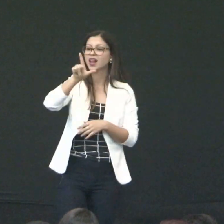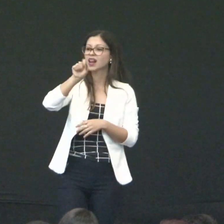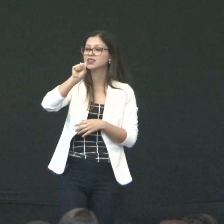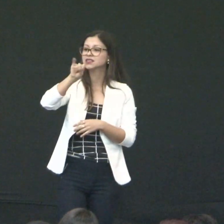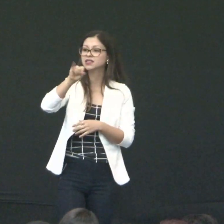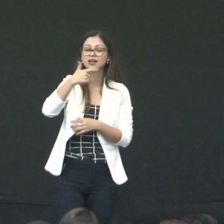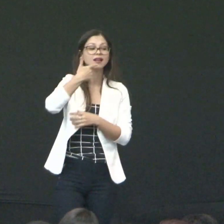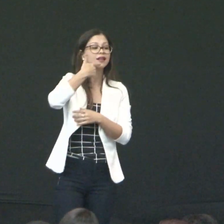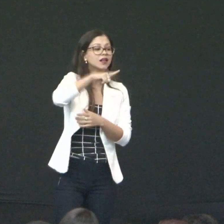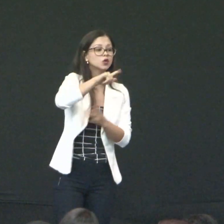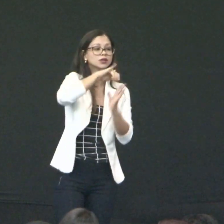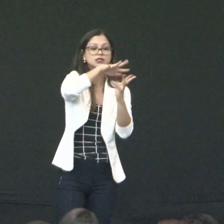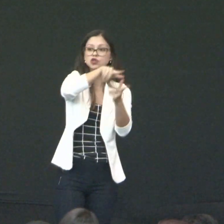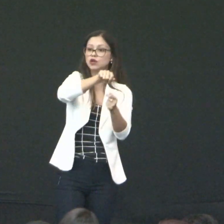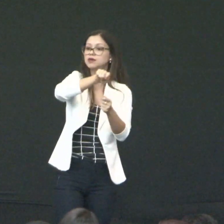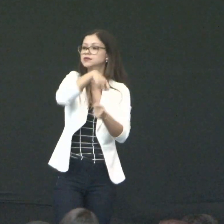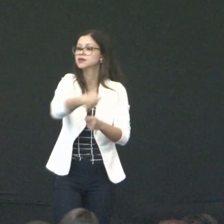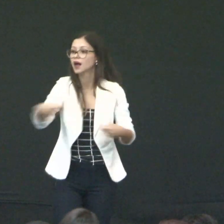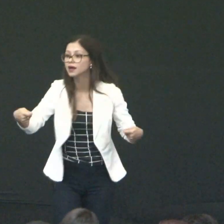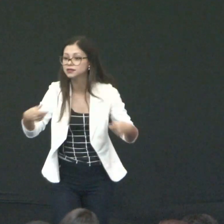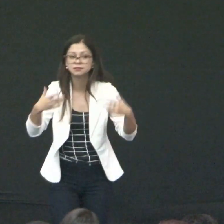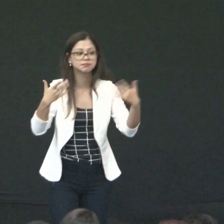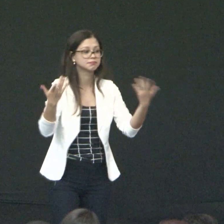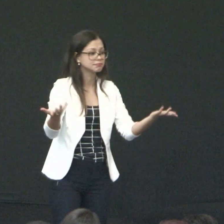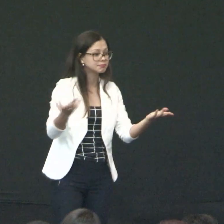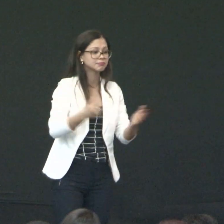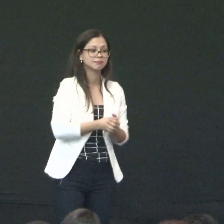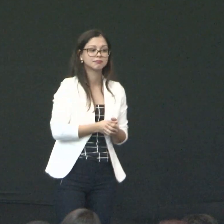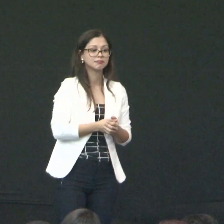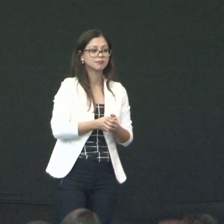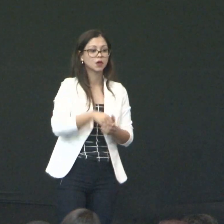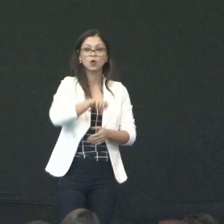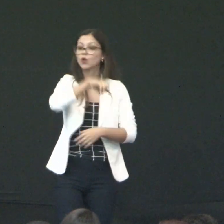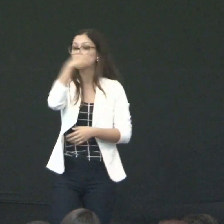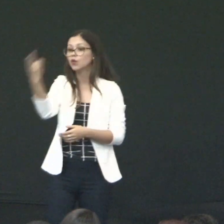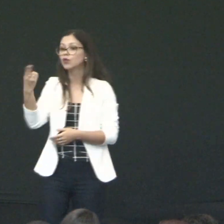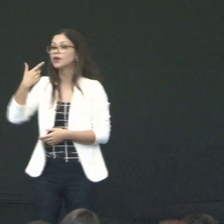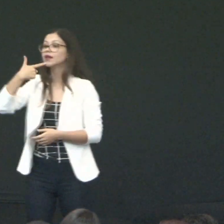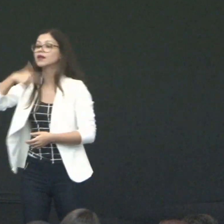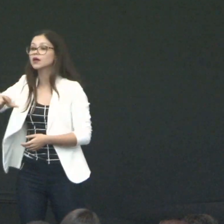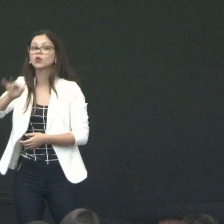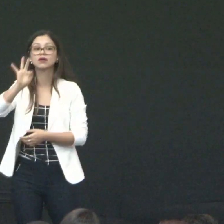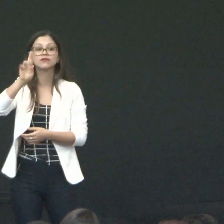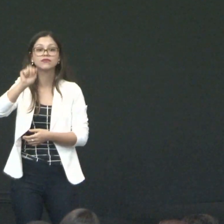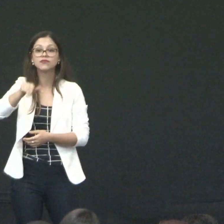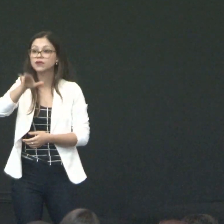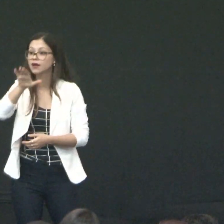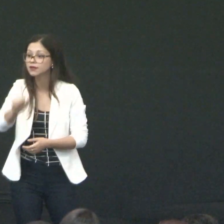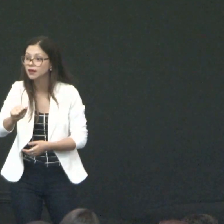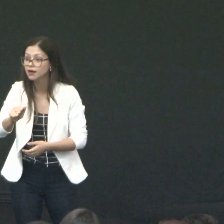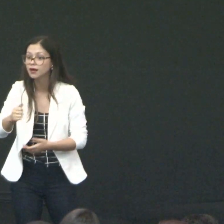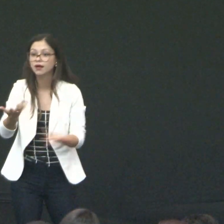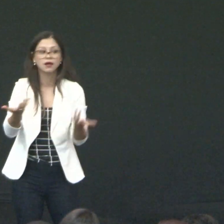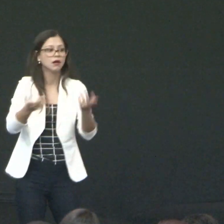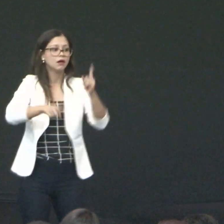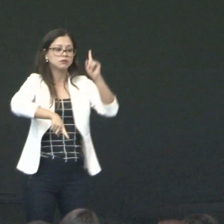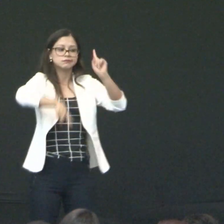foreign talk, ou se é uma língua franca, ou se é língua de sinais internacional.